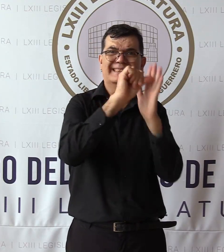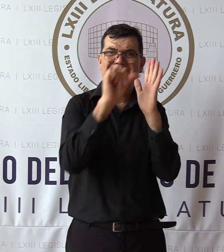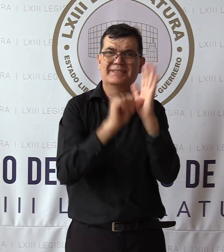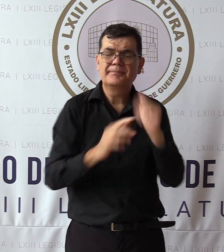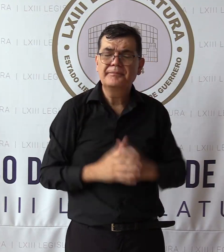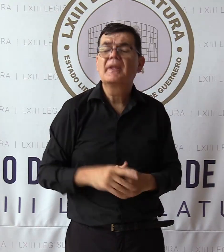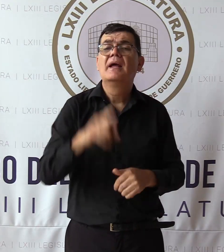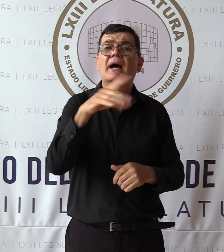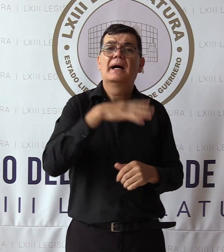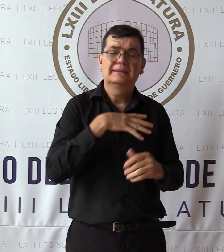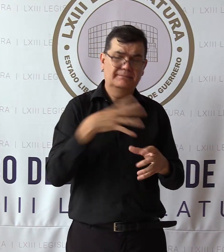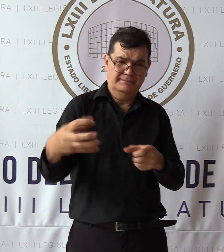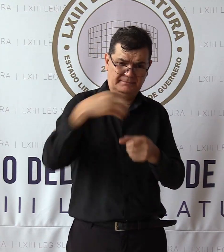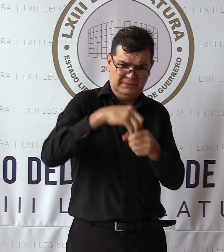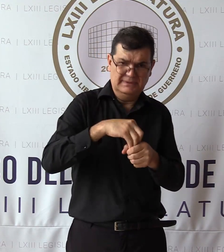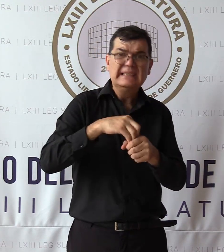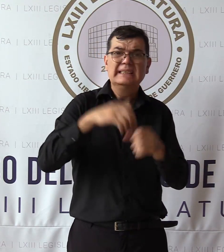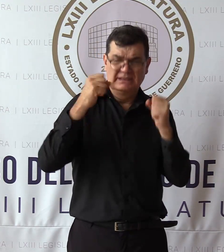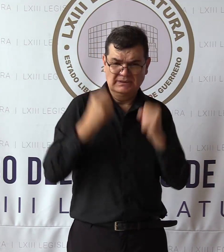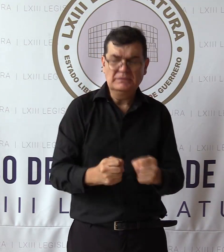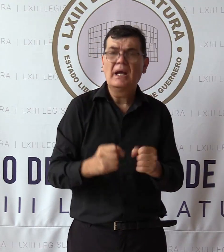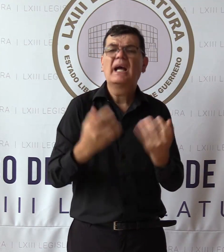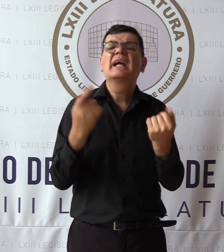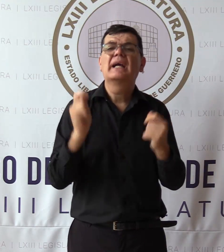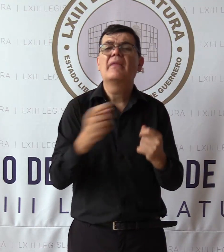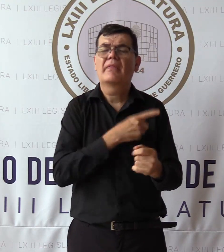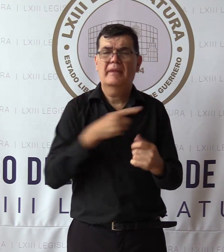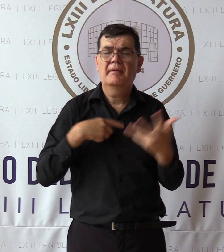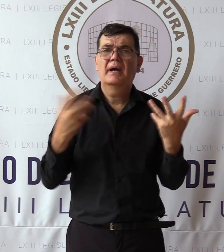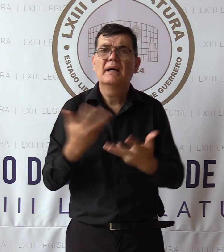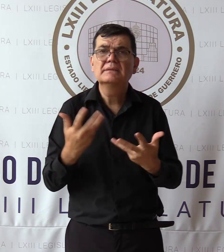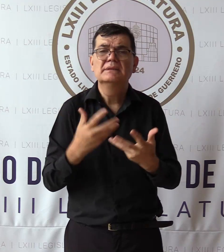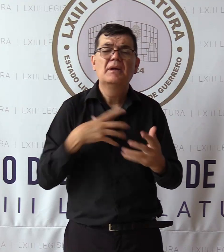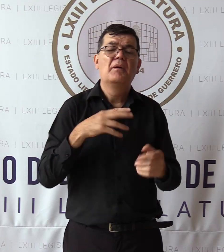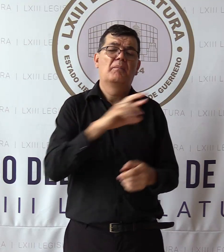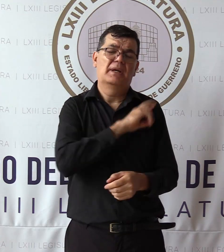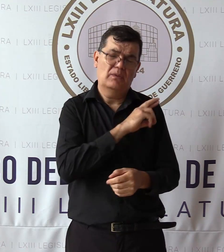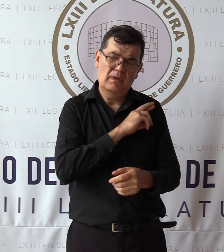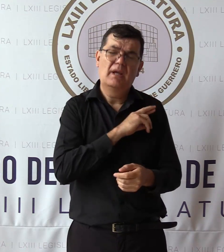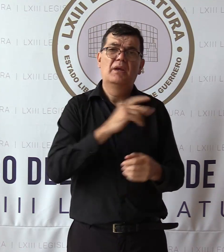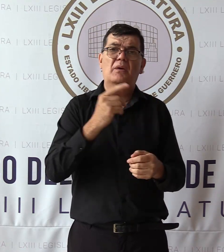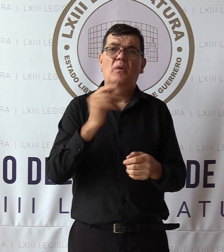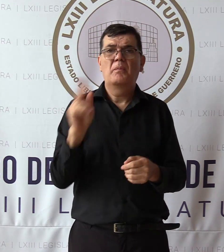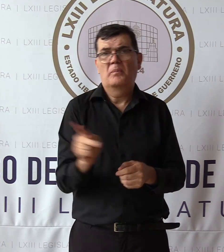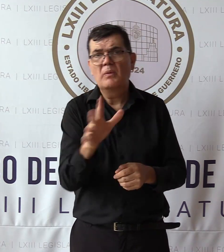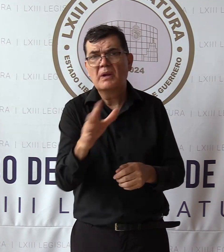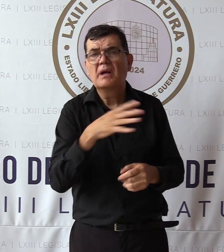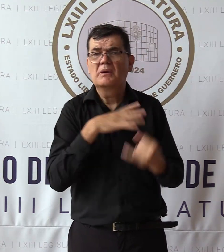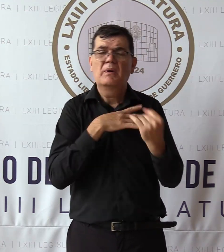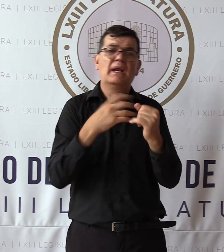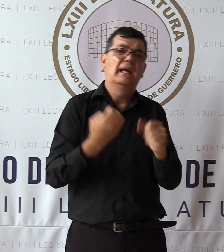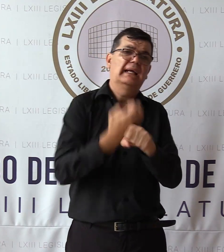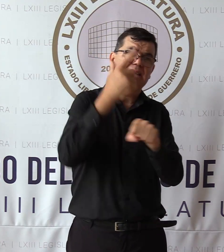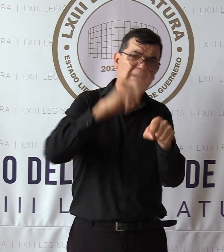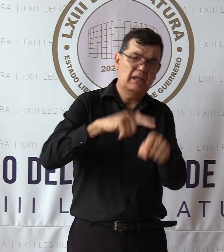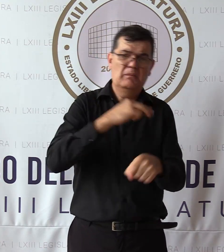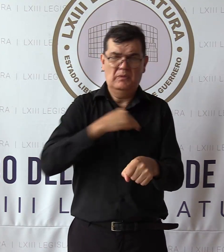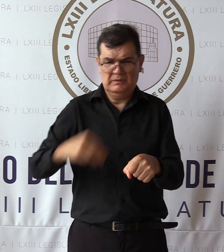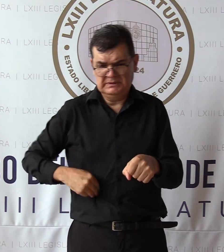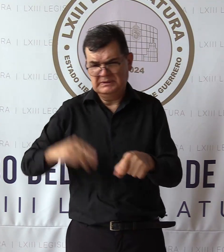educación inclusiva, las autoridades educativas públicas y privadas en los niveles estatales y municipales en el ámbito de su